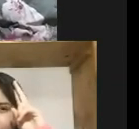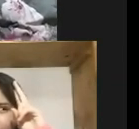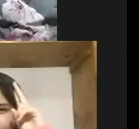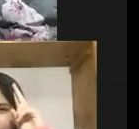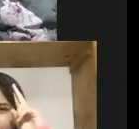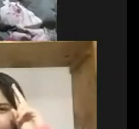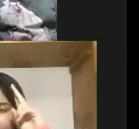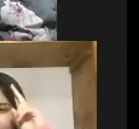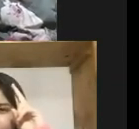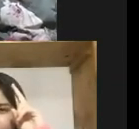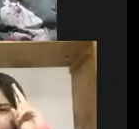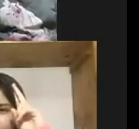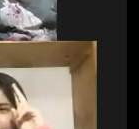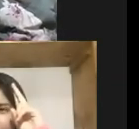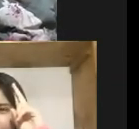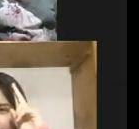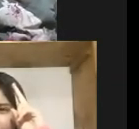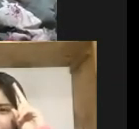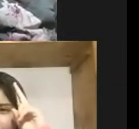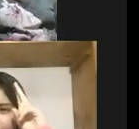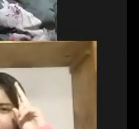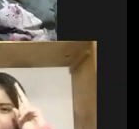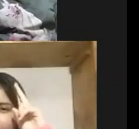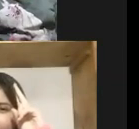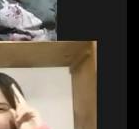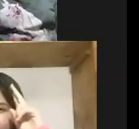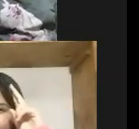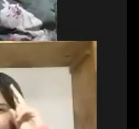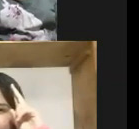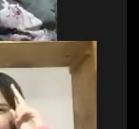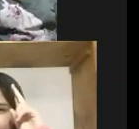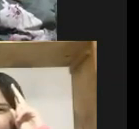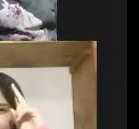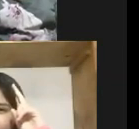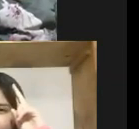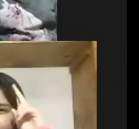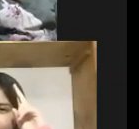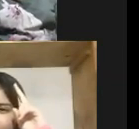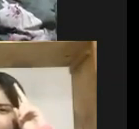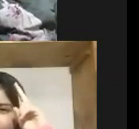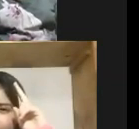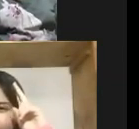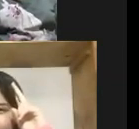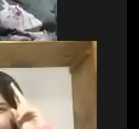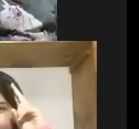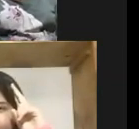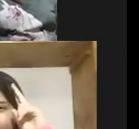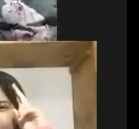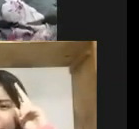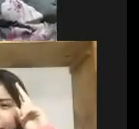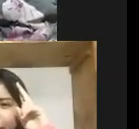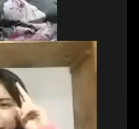les pongo la plantilla, ¿ya se sirven o les subo? Una, dos, tres. Misión